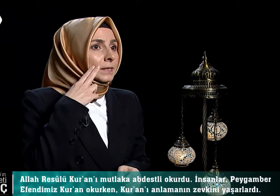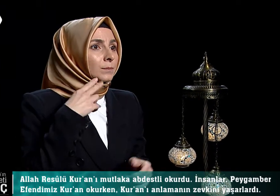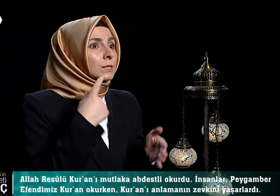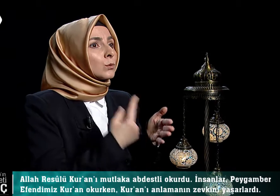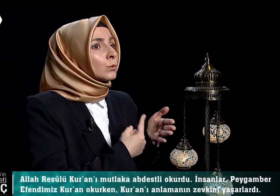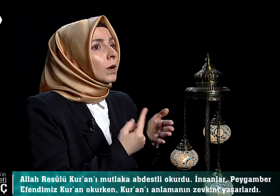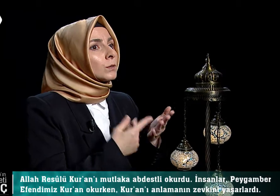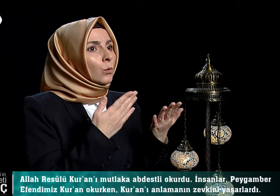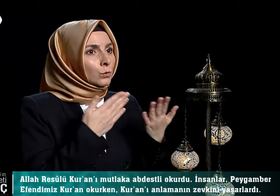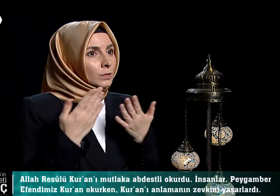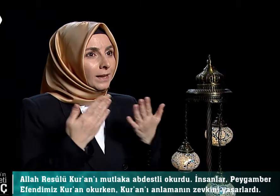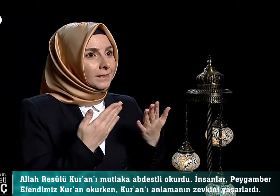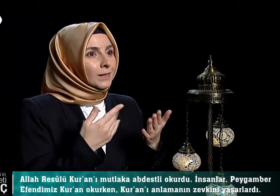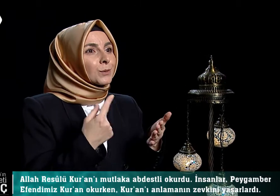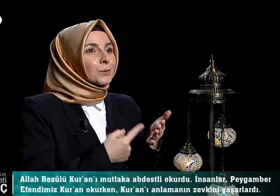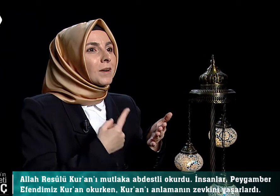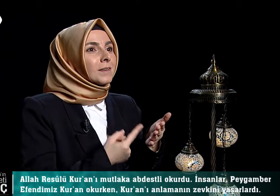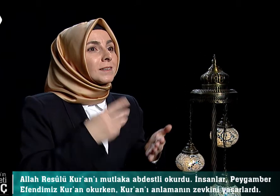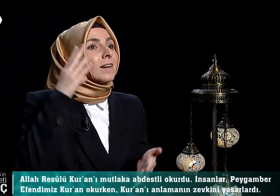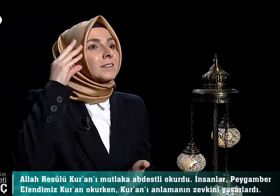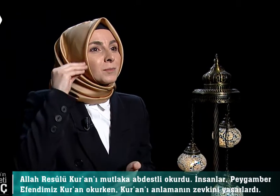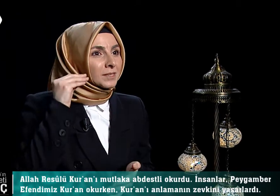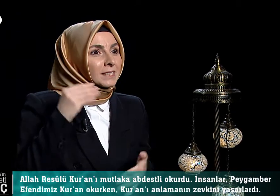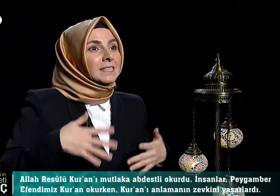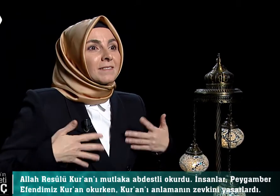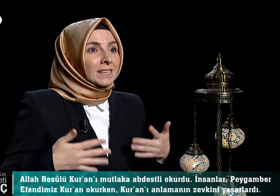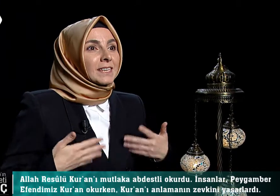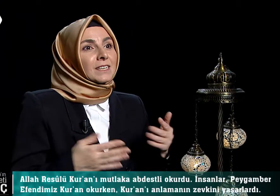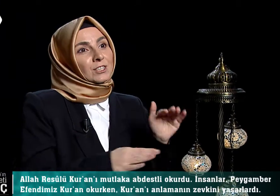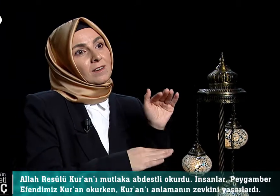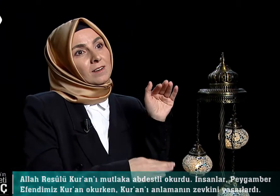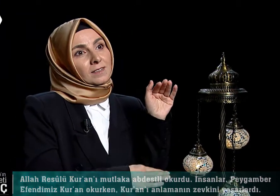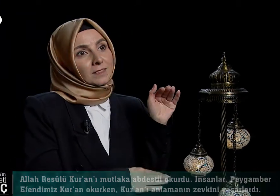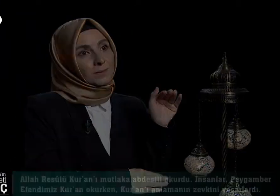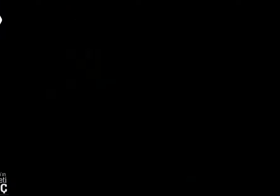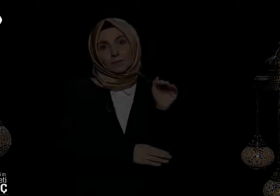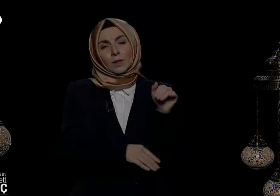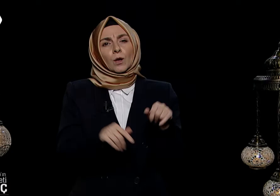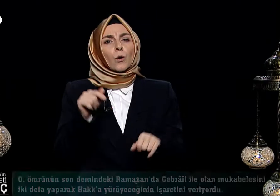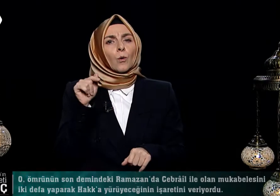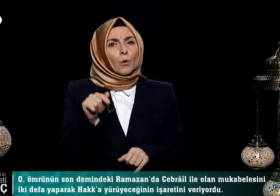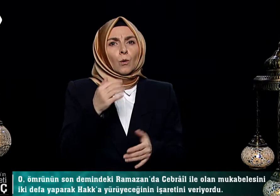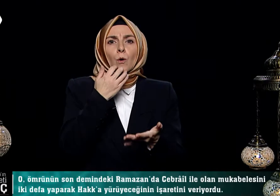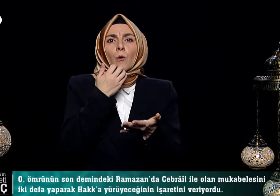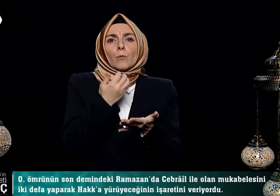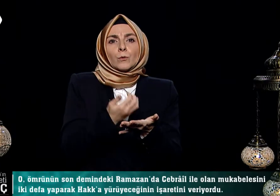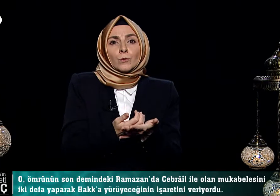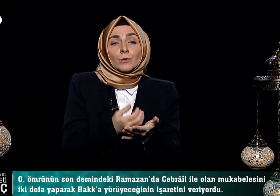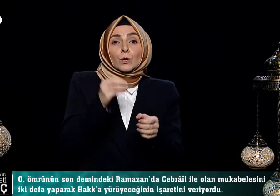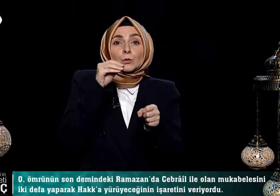Efendimiz Kur'an okurken Kur'an'ı anlamanın zevkini yaşarlardı. O ömrünün